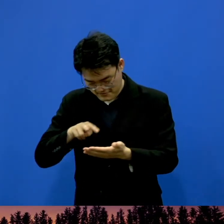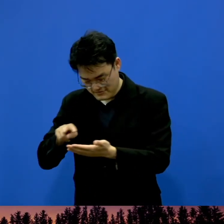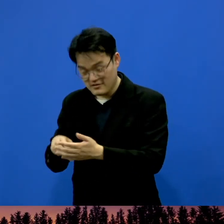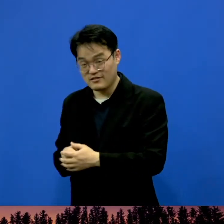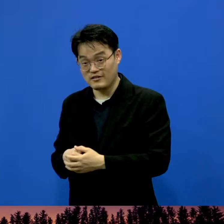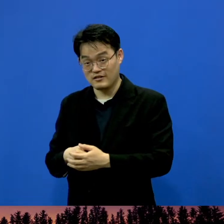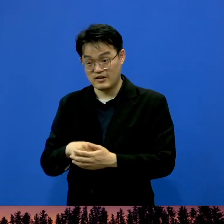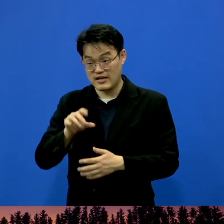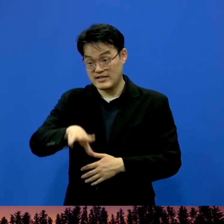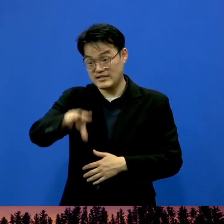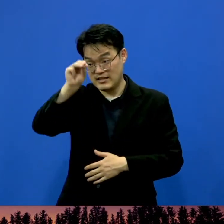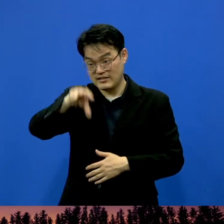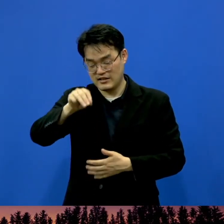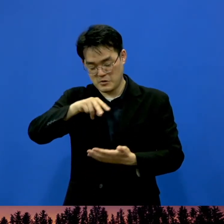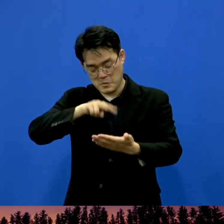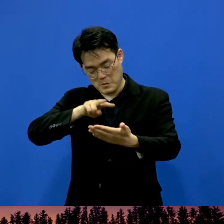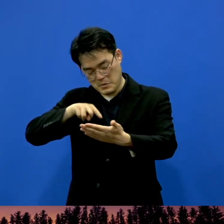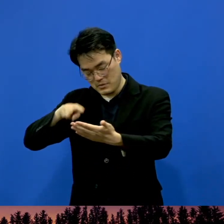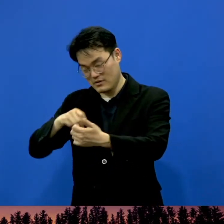창세기 여러 번 읽으시고,